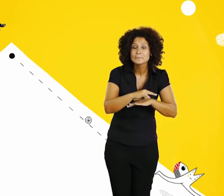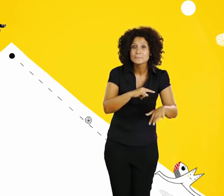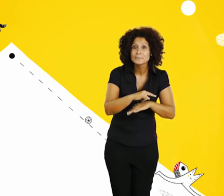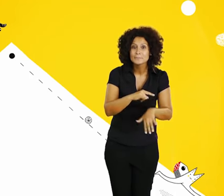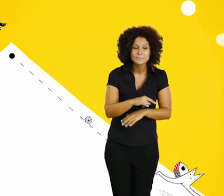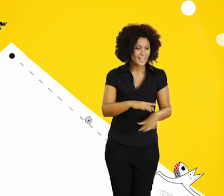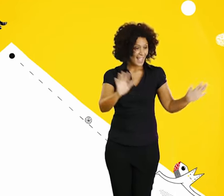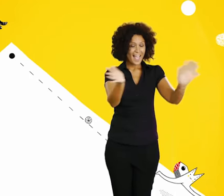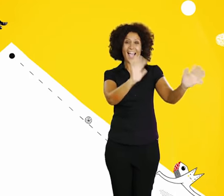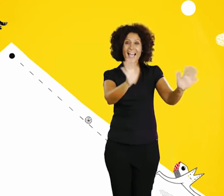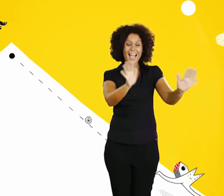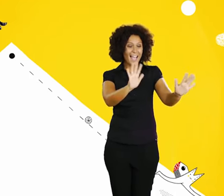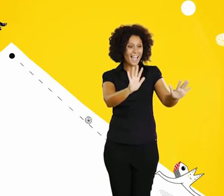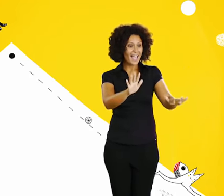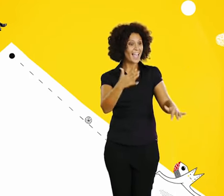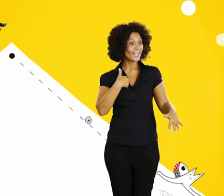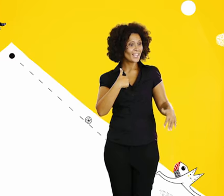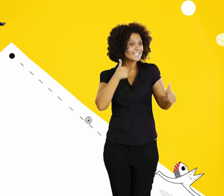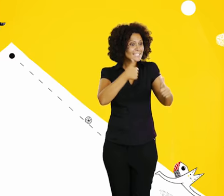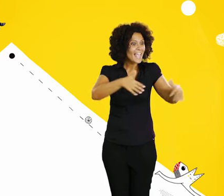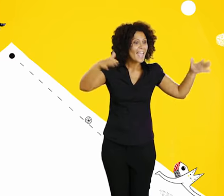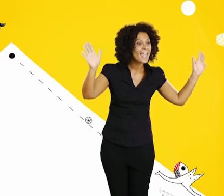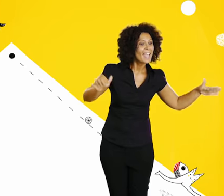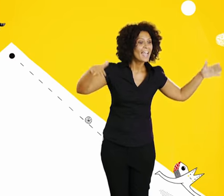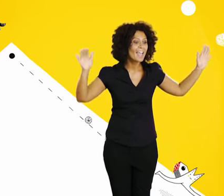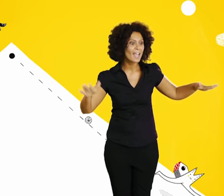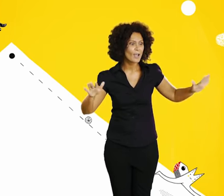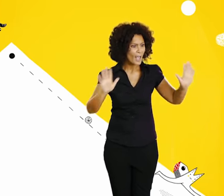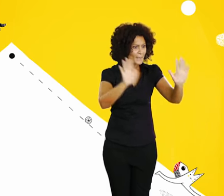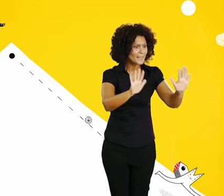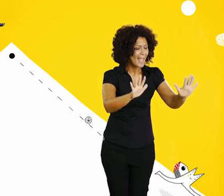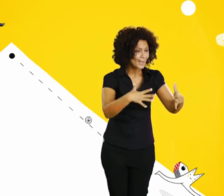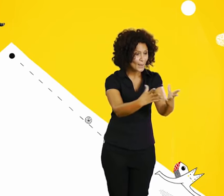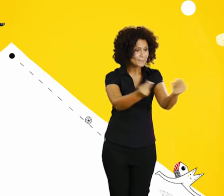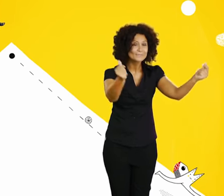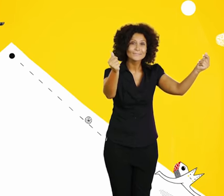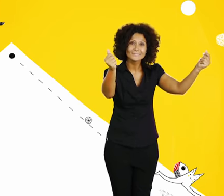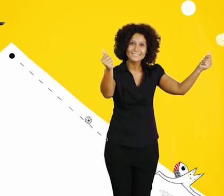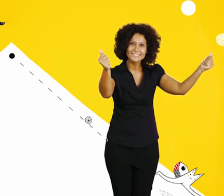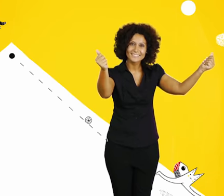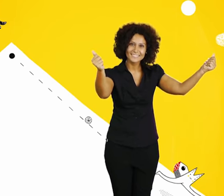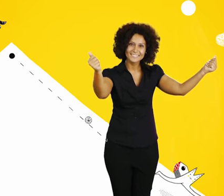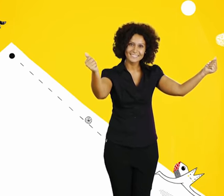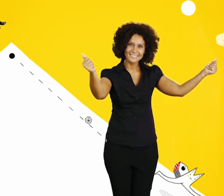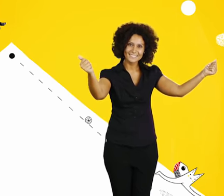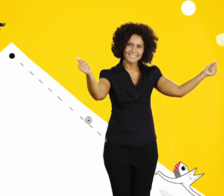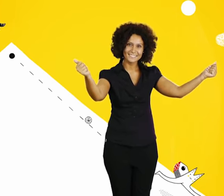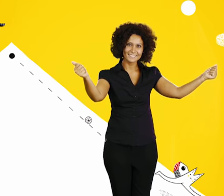piccola lumaca che corre! Ciao lumaca! Ti seguo in volo! Ma va piano, altrimenti ti